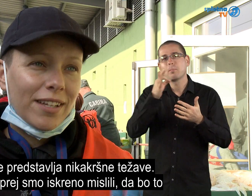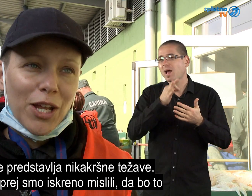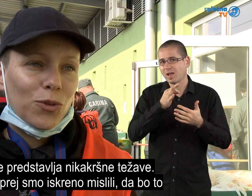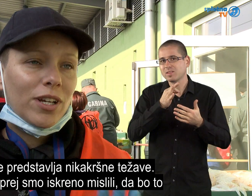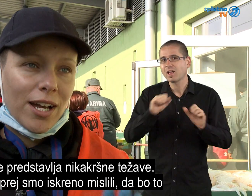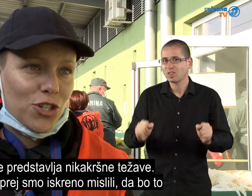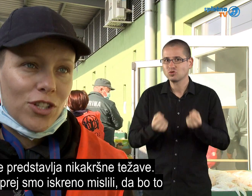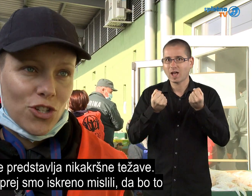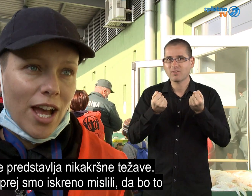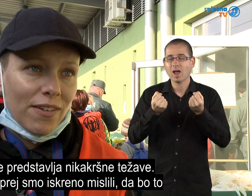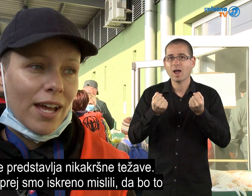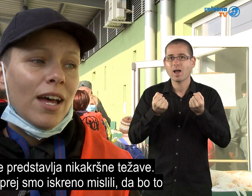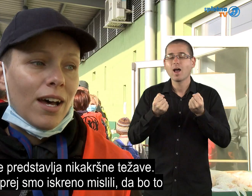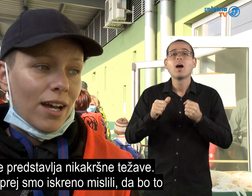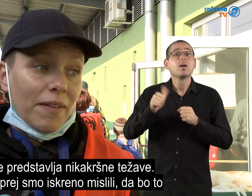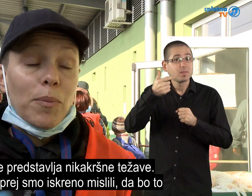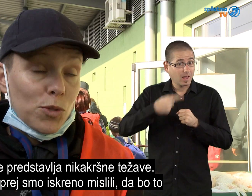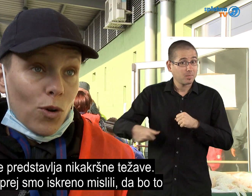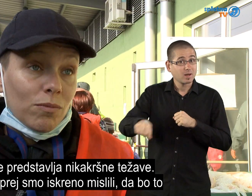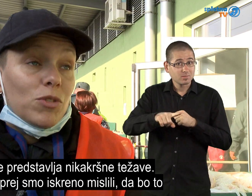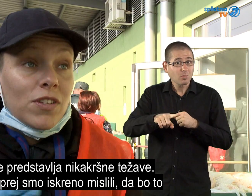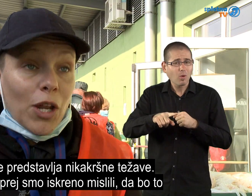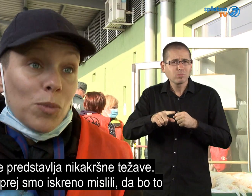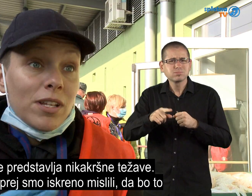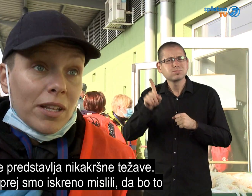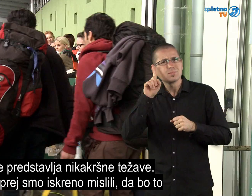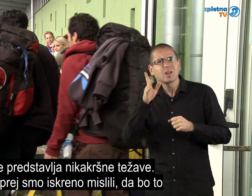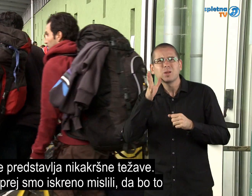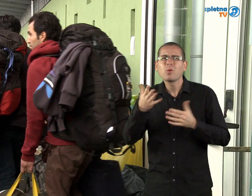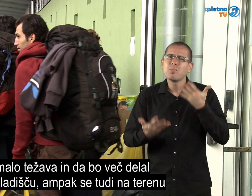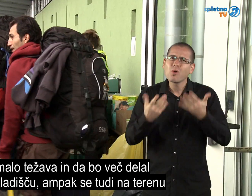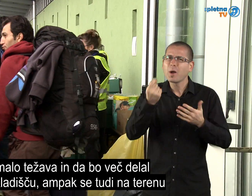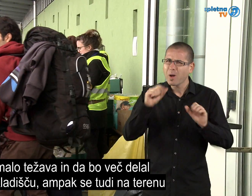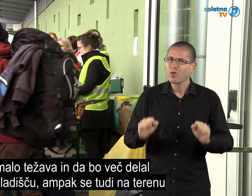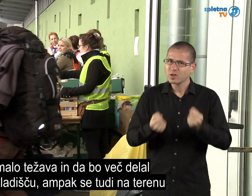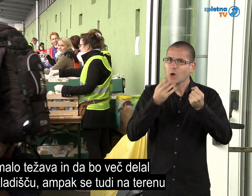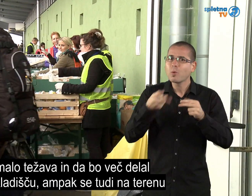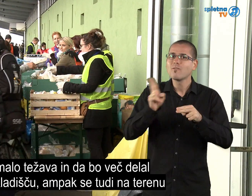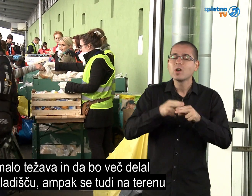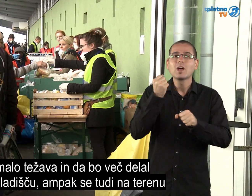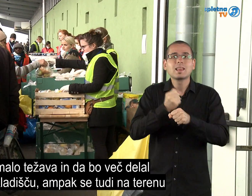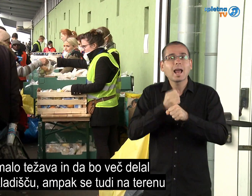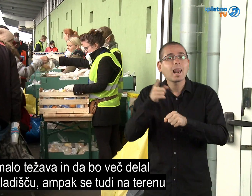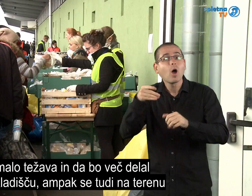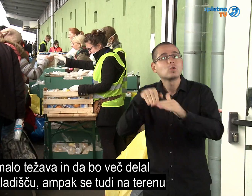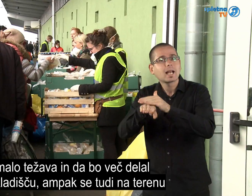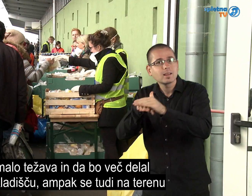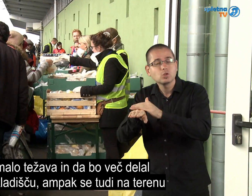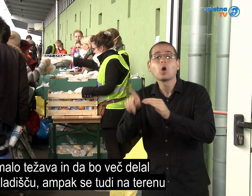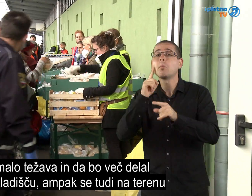terenu nikakršne težave. Najprej smo iskreno mislili, da bo to mogoče malo težave, pa da bo več delal v skladišču, ampak se tudi na